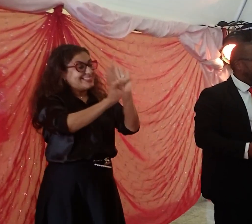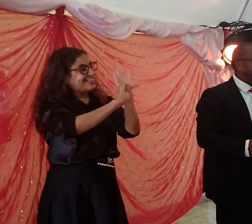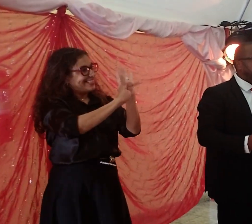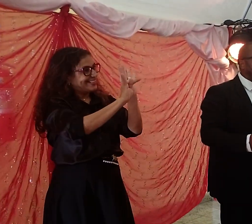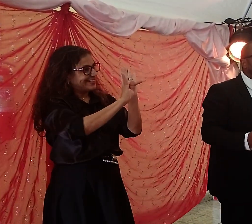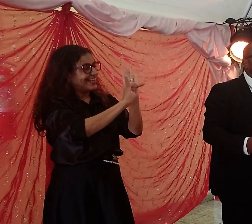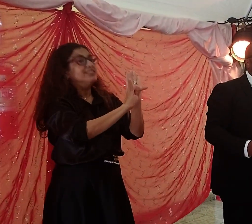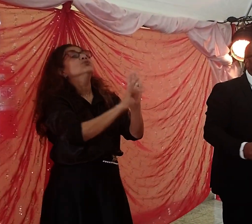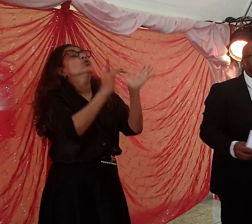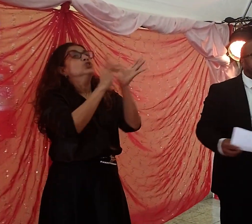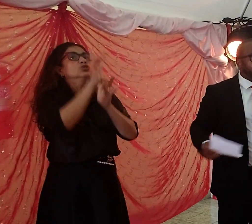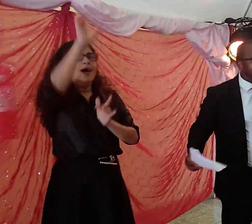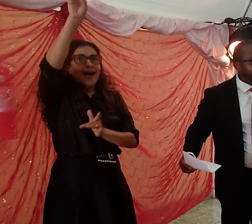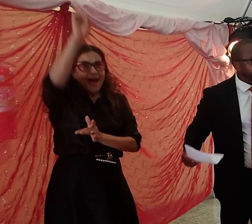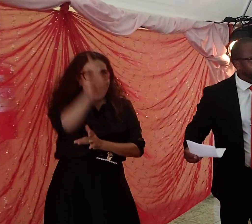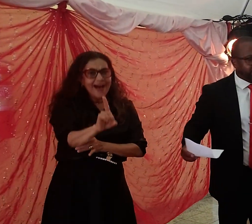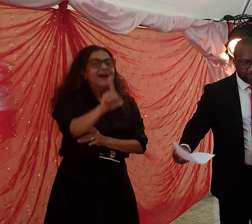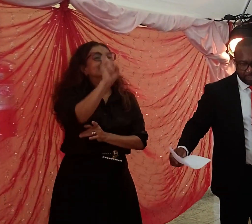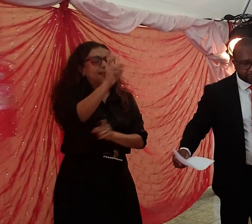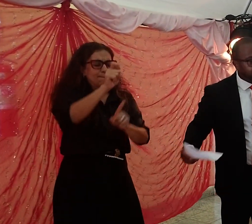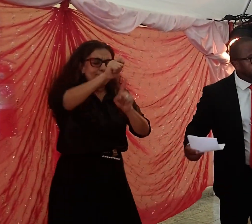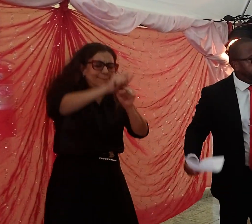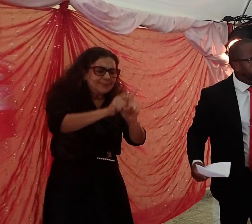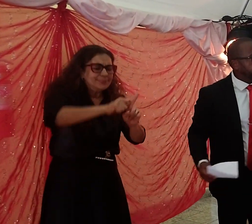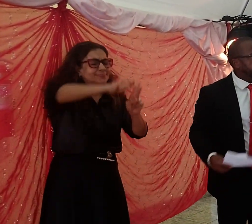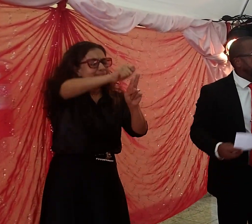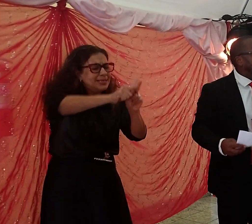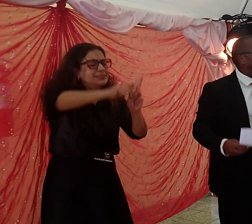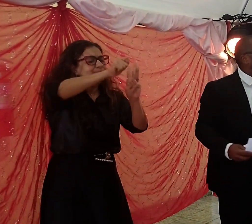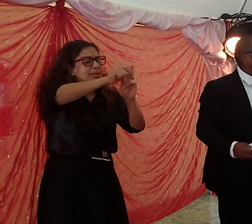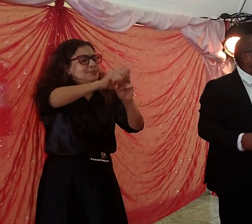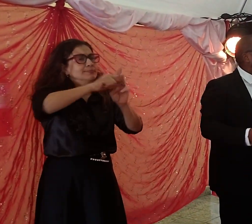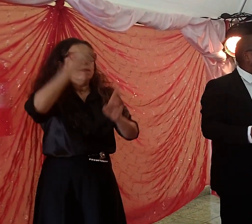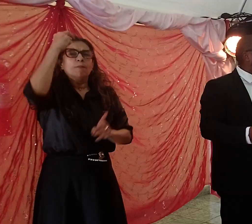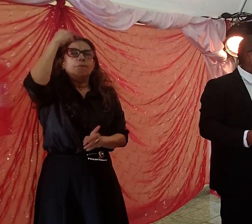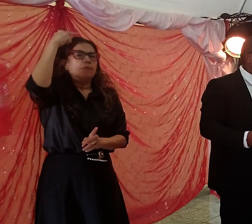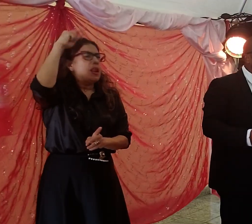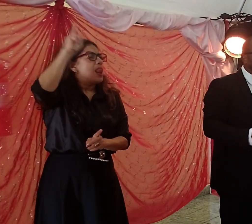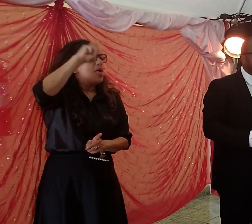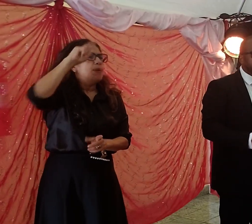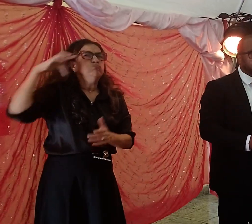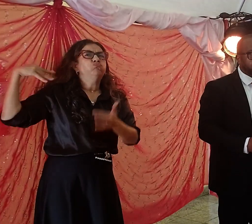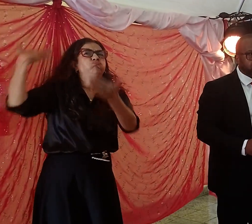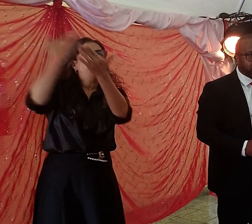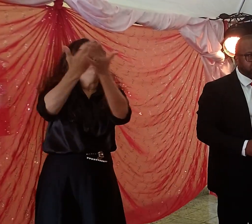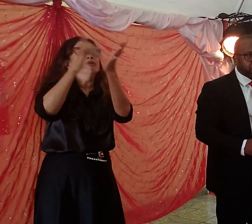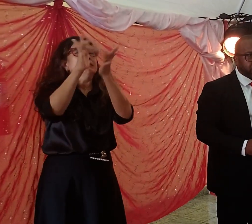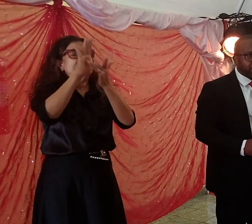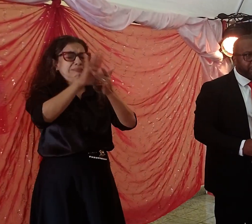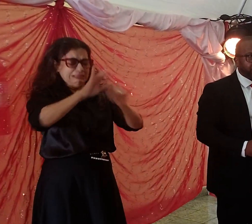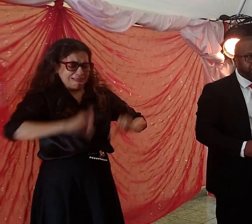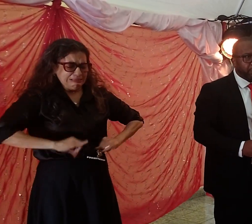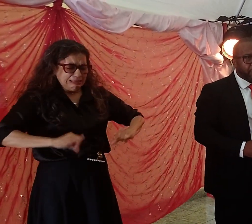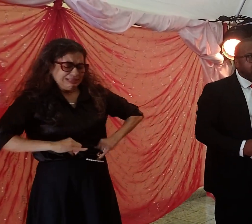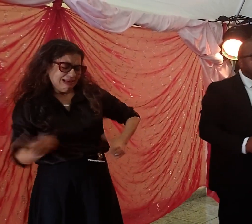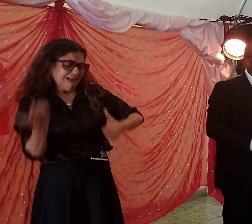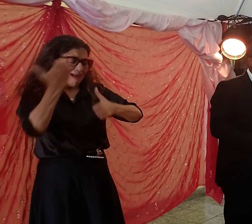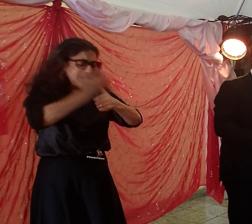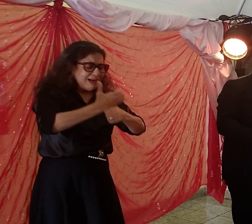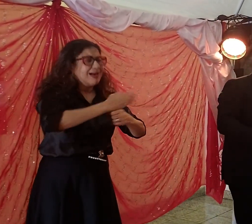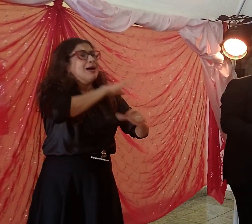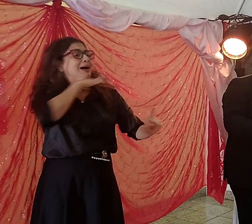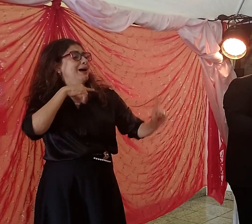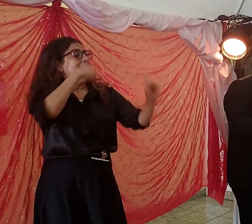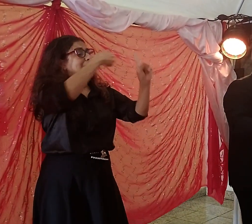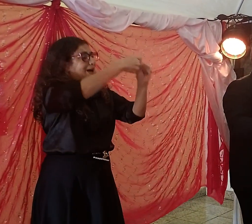que todo mês a gente faz esse momento de memorial, um momento de sacrifício de Cristo na cruz do Calvário. Aquilo